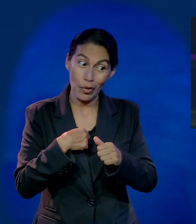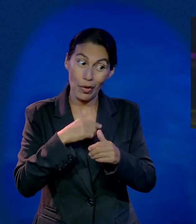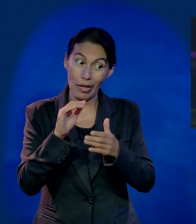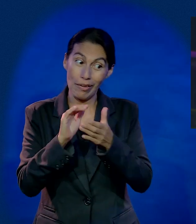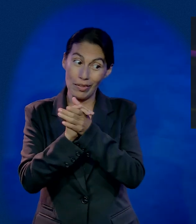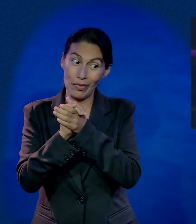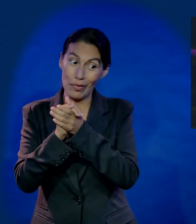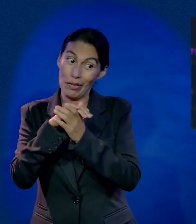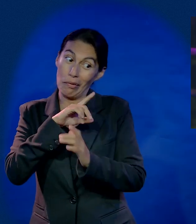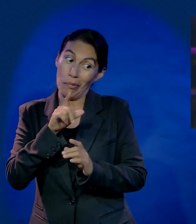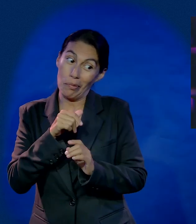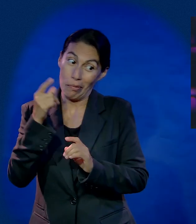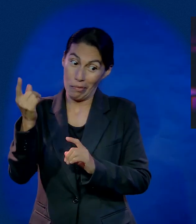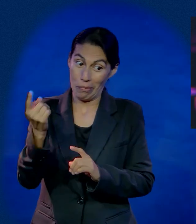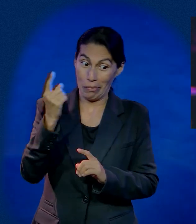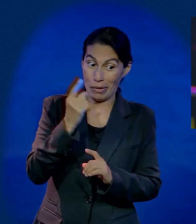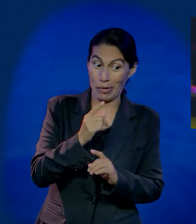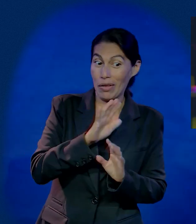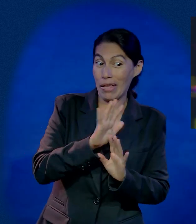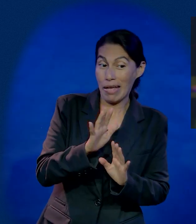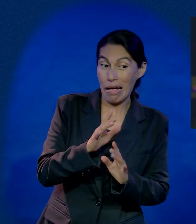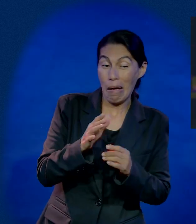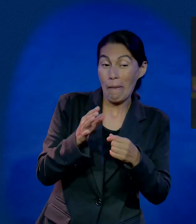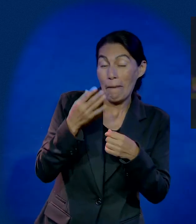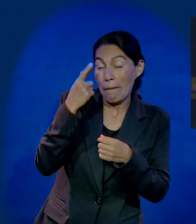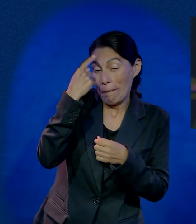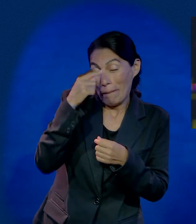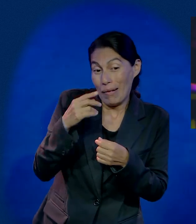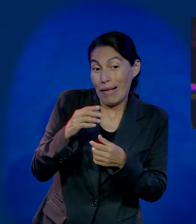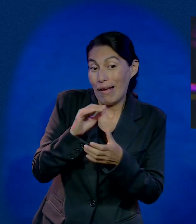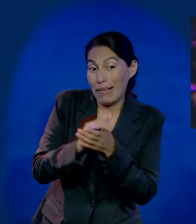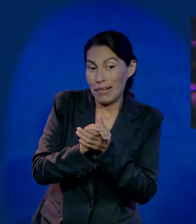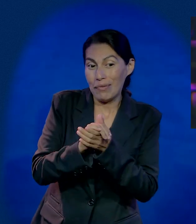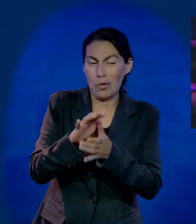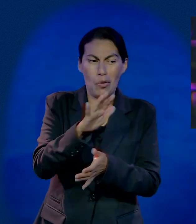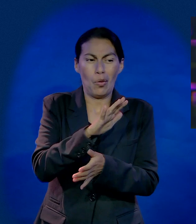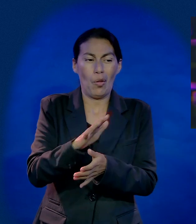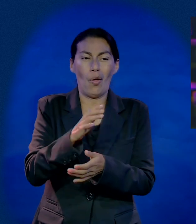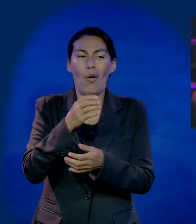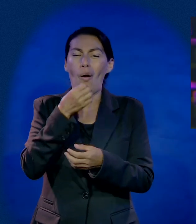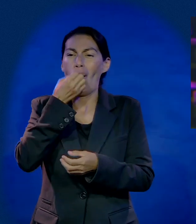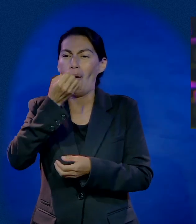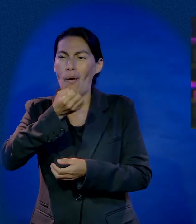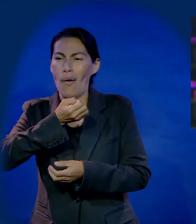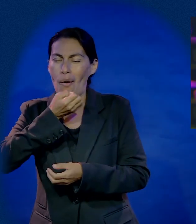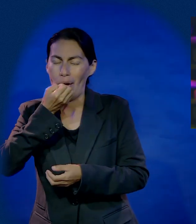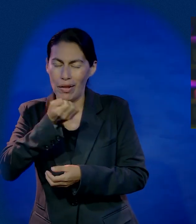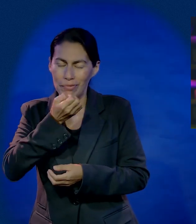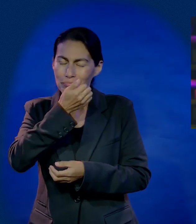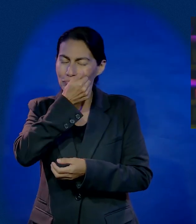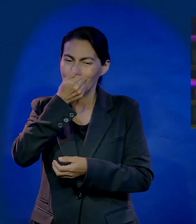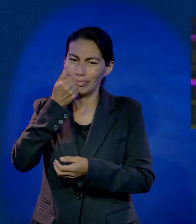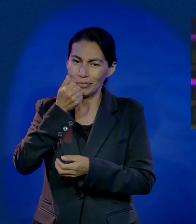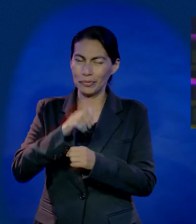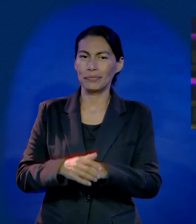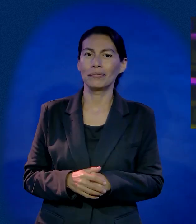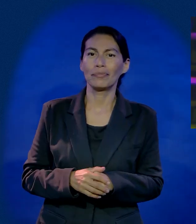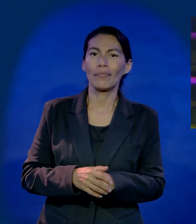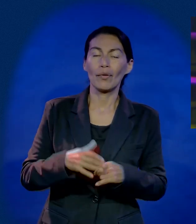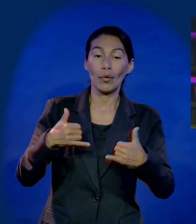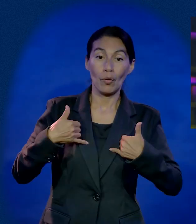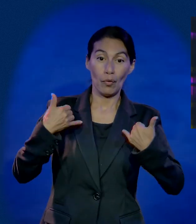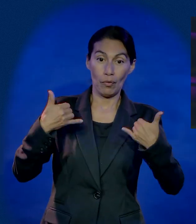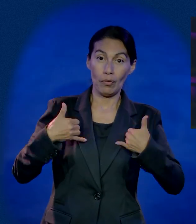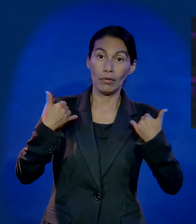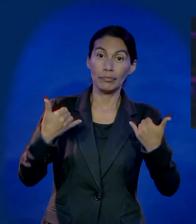todos porque voy a ir a cenar, a lo mejor ya regreso comprometida, toda la familia está en bando y ayuno de oración. El